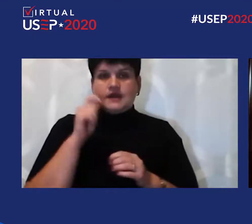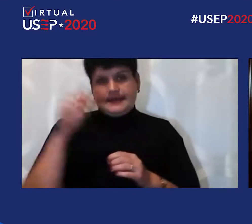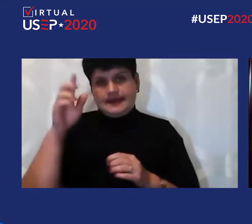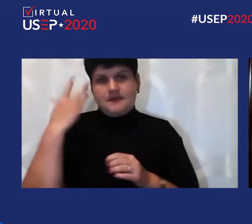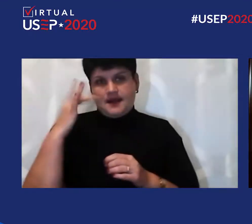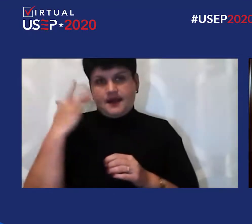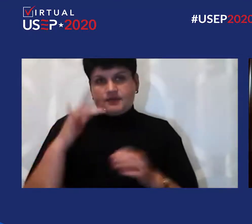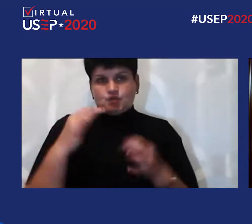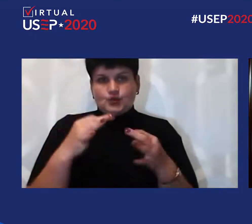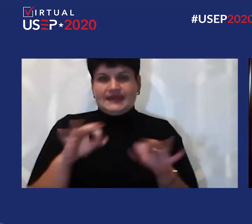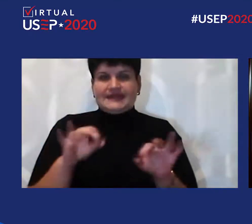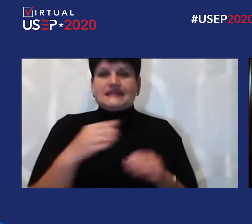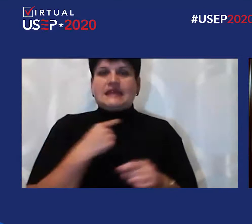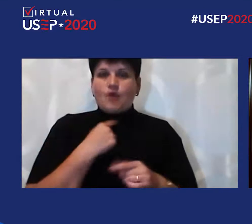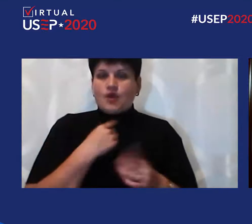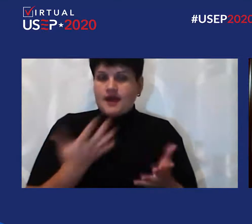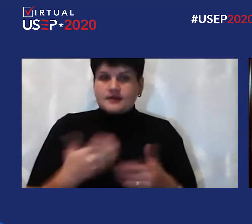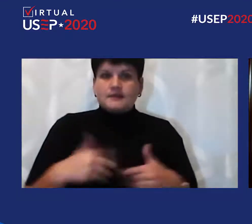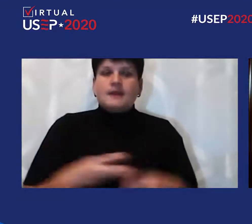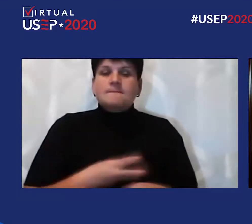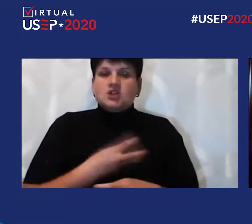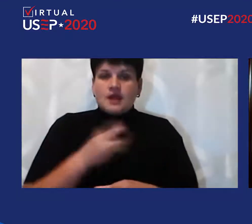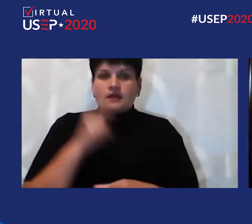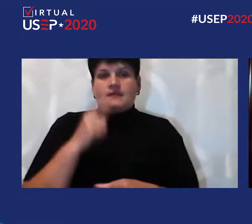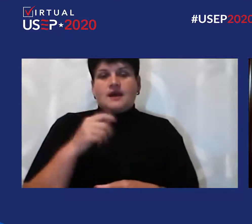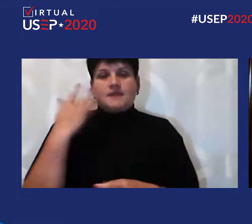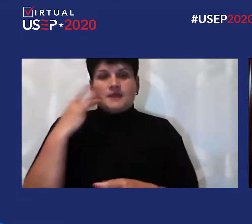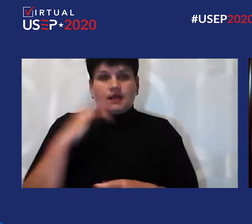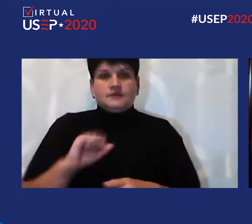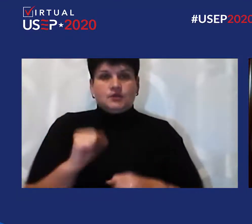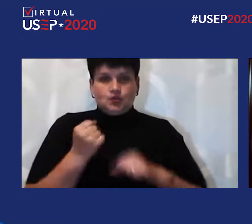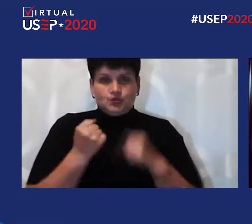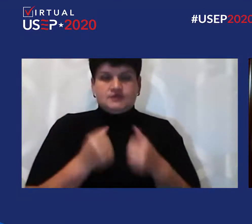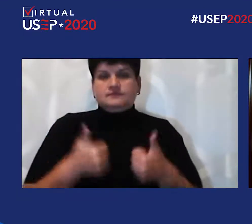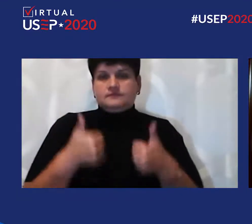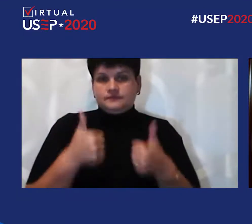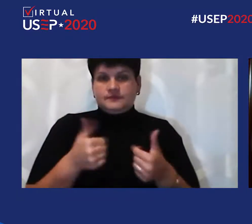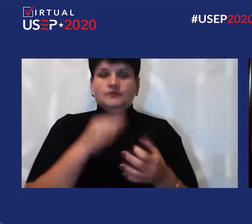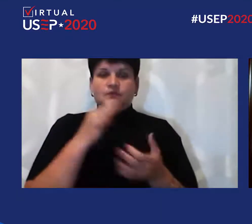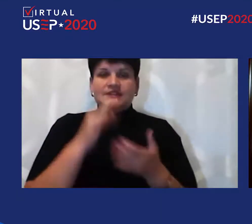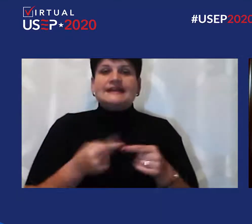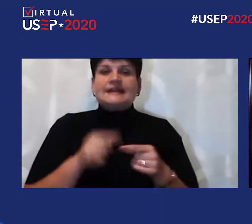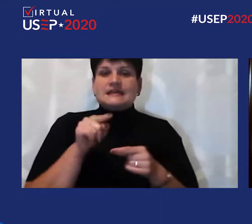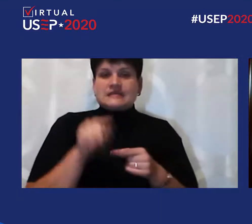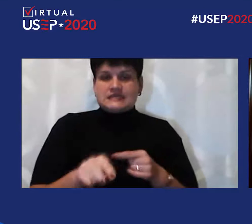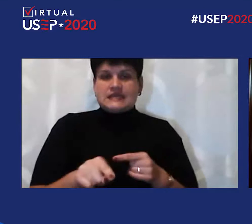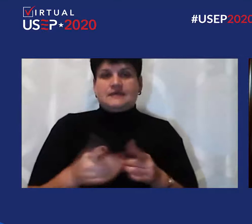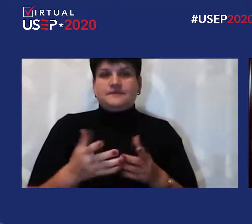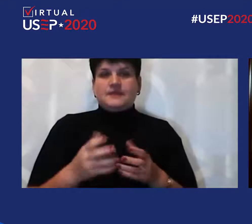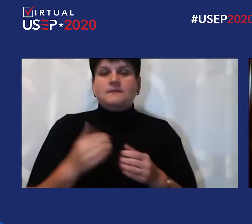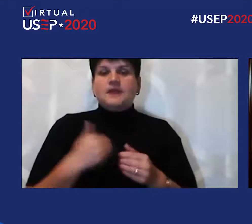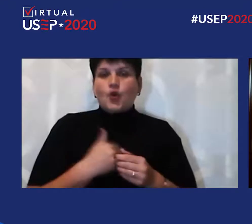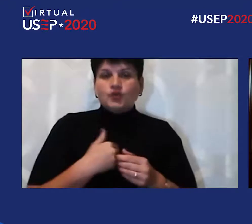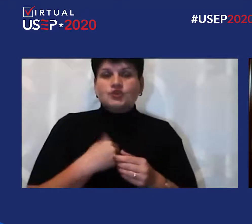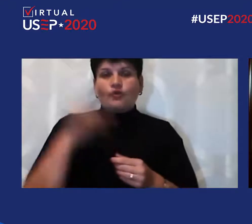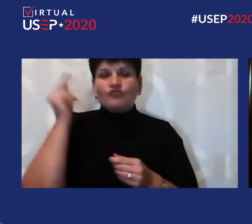the гідно і challenge. демократично And we wish відповісти на our цей American виклик. friends І to ми хочемо withstand this вчитися на challenge, позитивах американської and демократії. Тому, we будь want